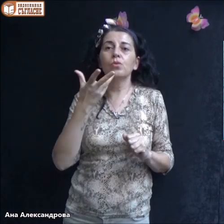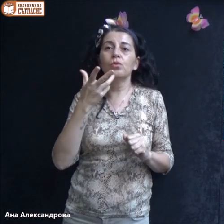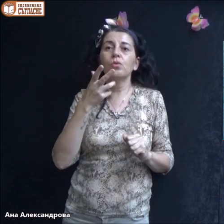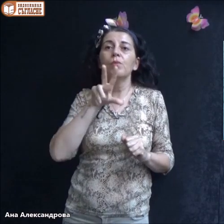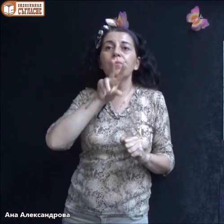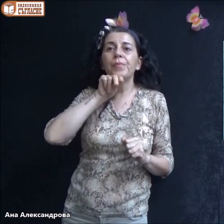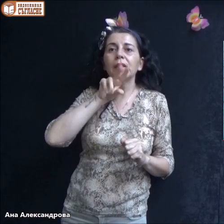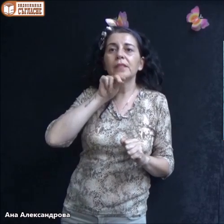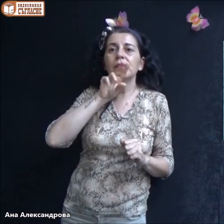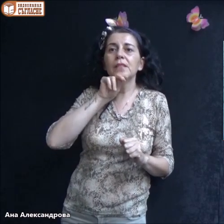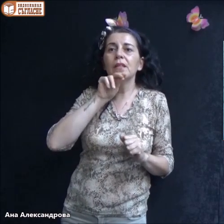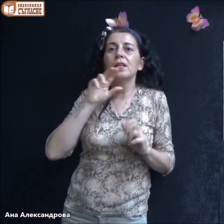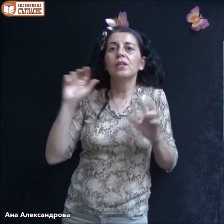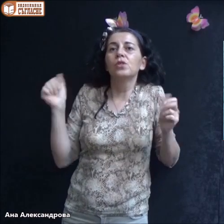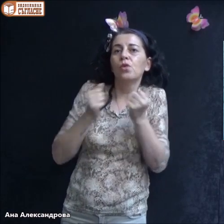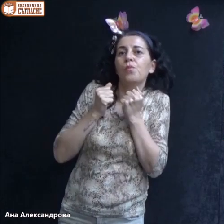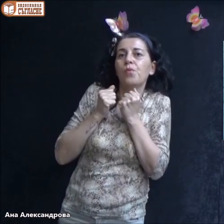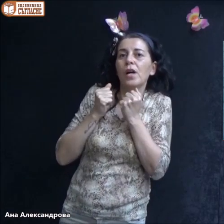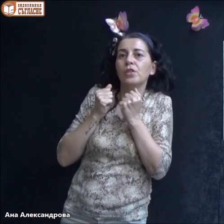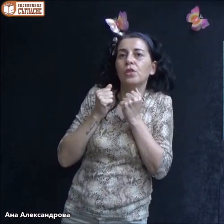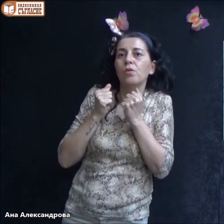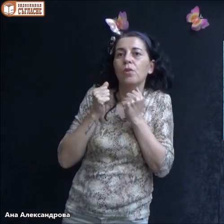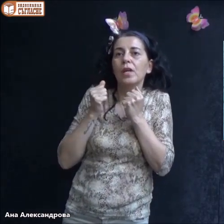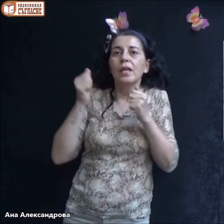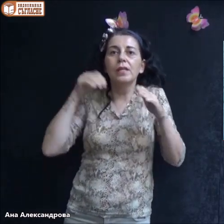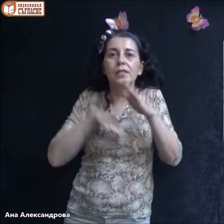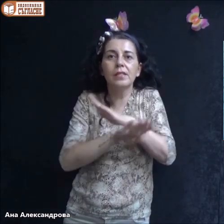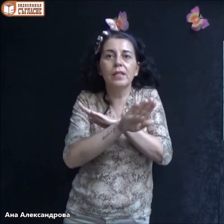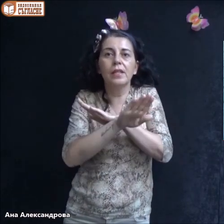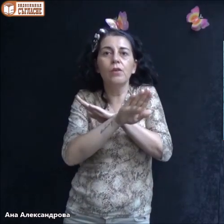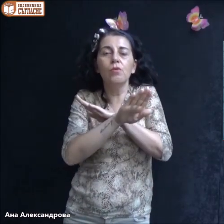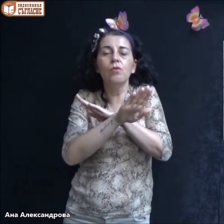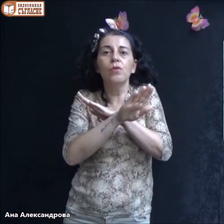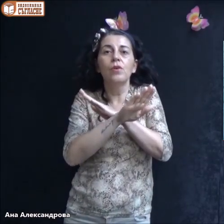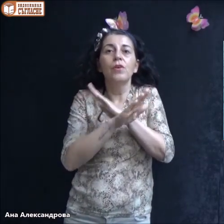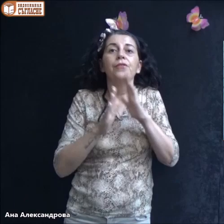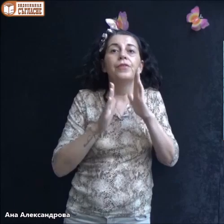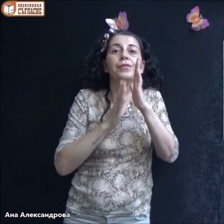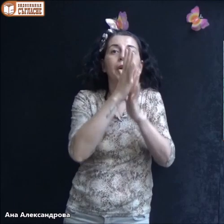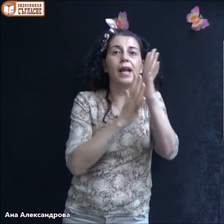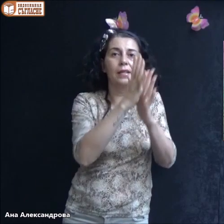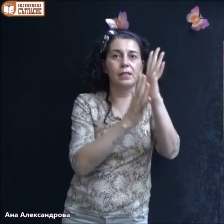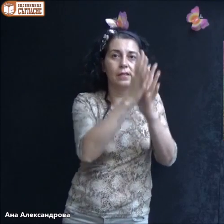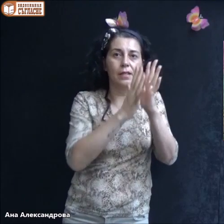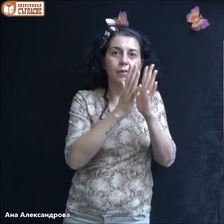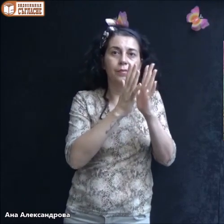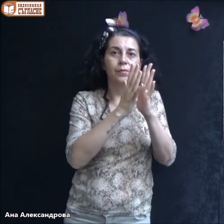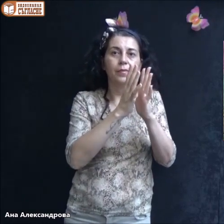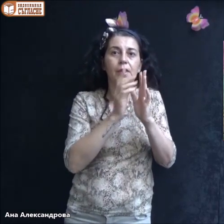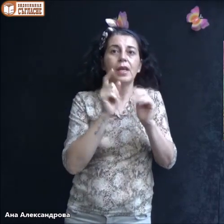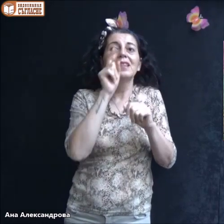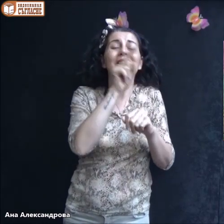Грозното патенце се оплашило и се скрило в храстите.